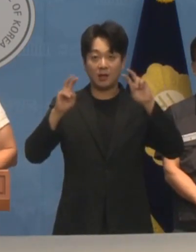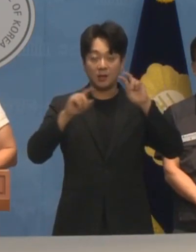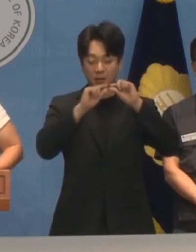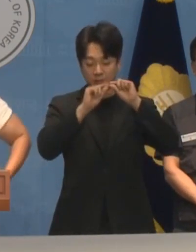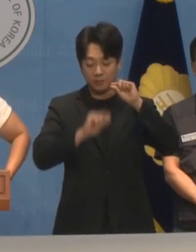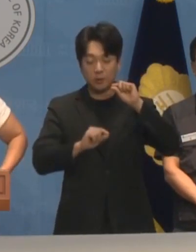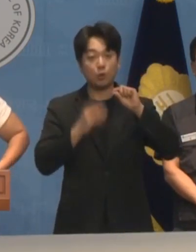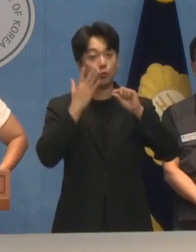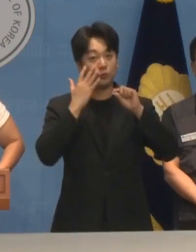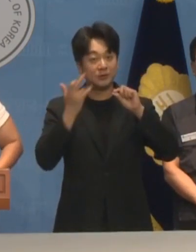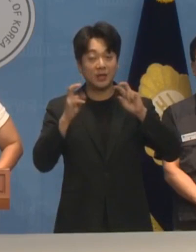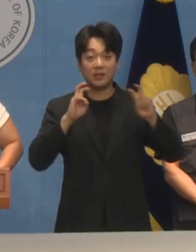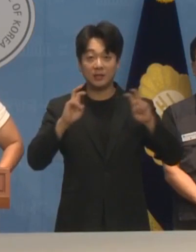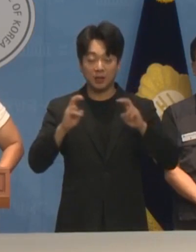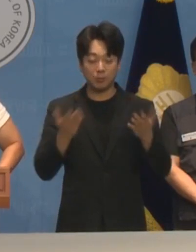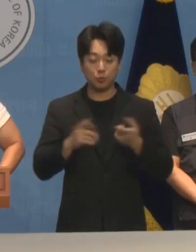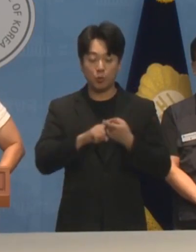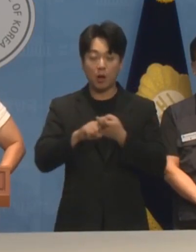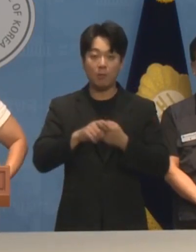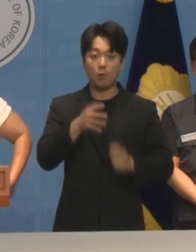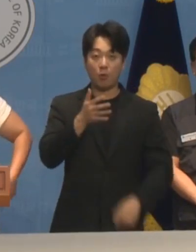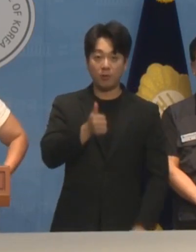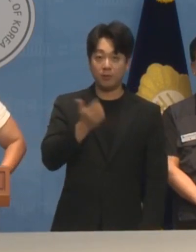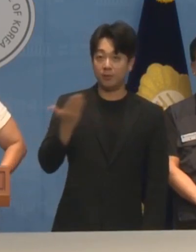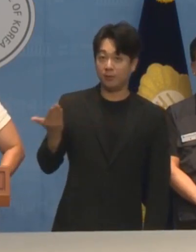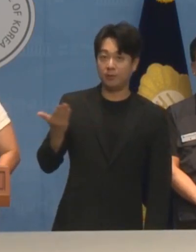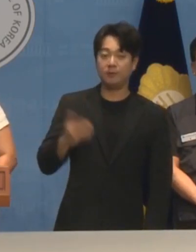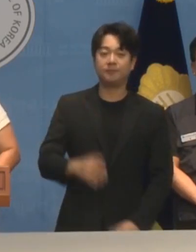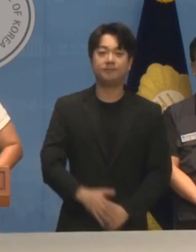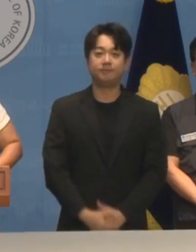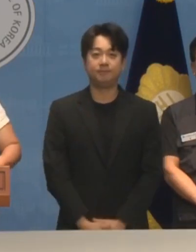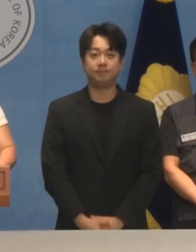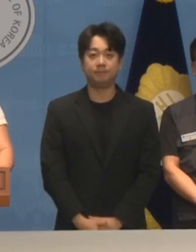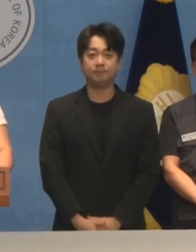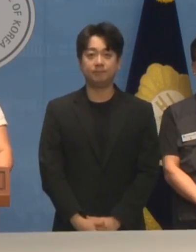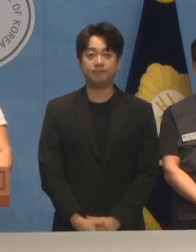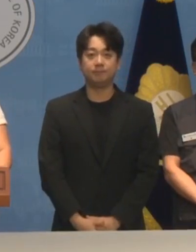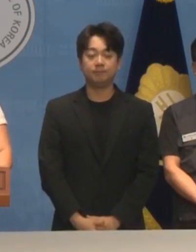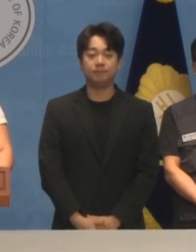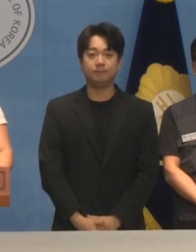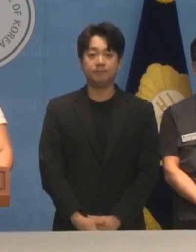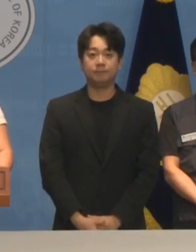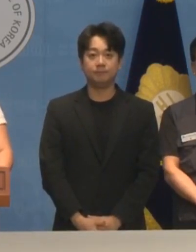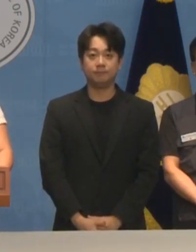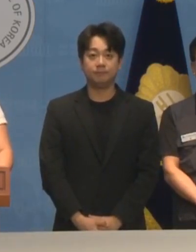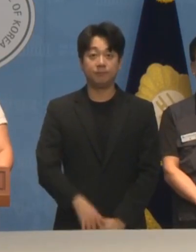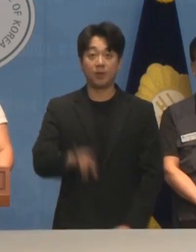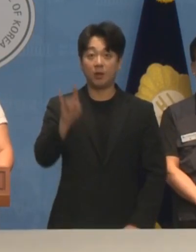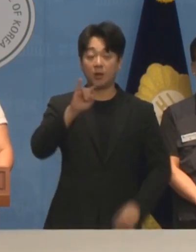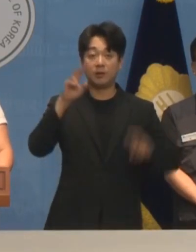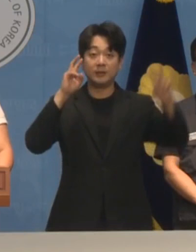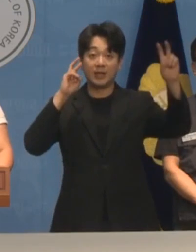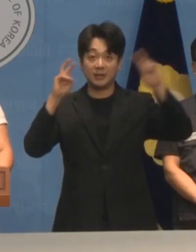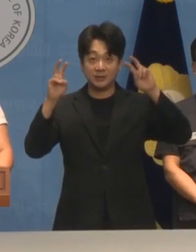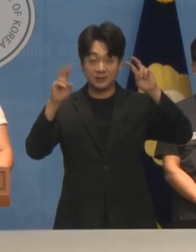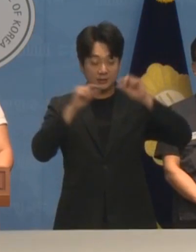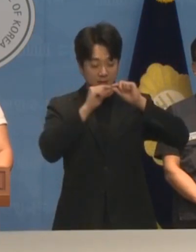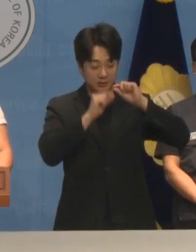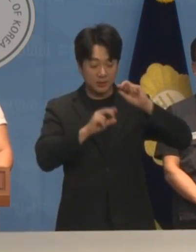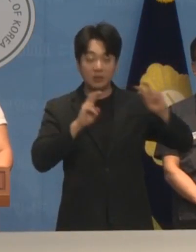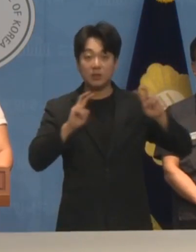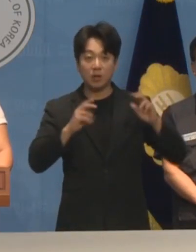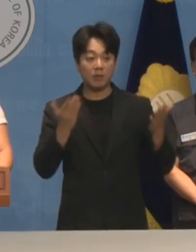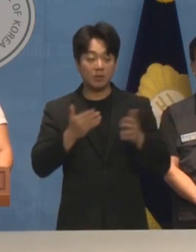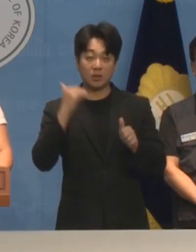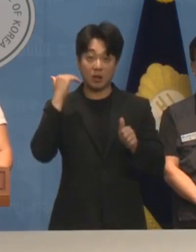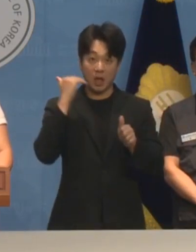울산공장 이수기업 조합원 김유중입니다. 기자회견문 낭독을 하겠습니다. 현대차는 이수기업 정리해고